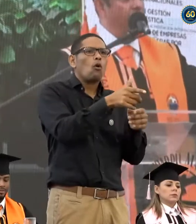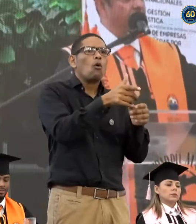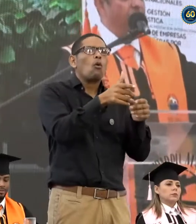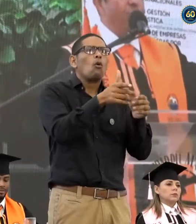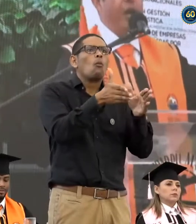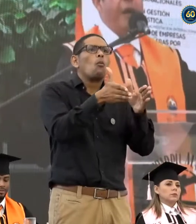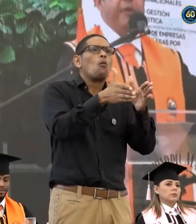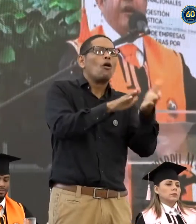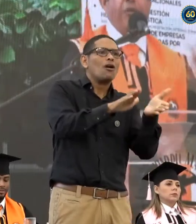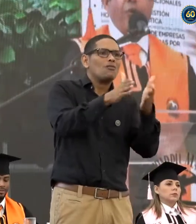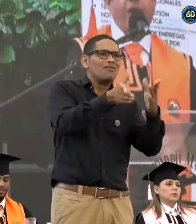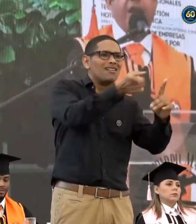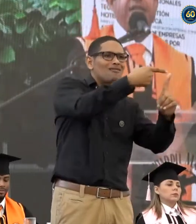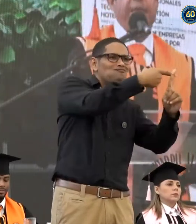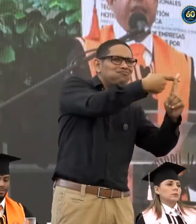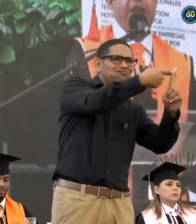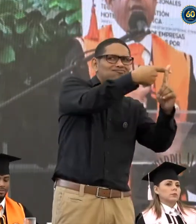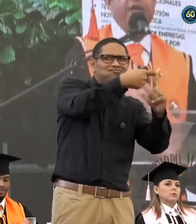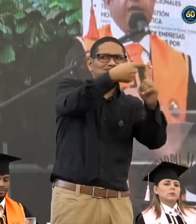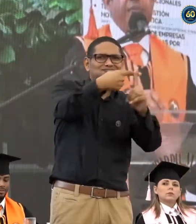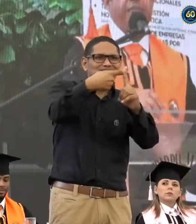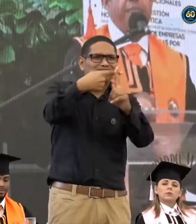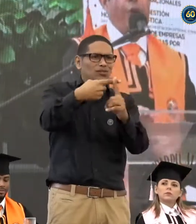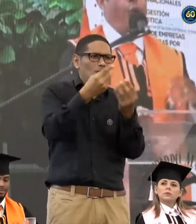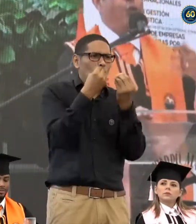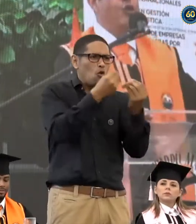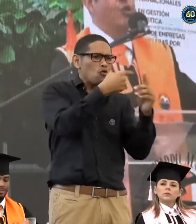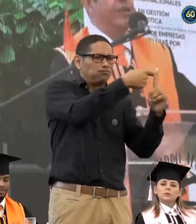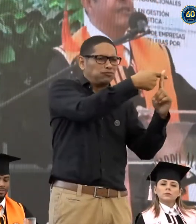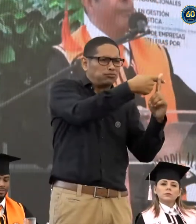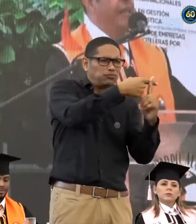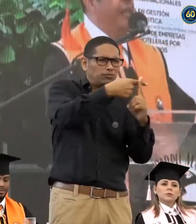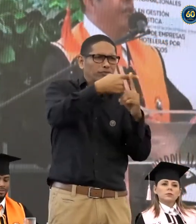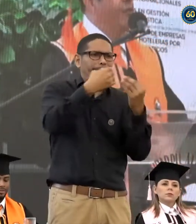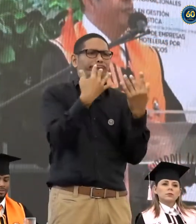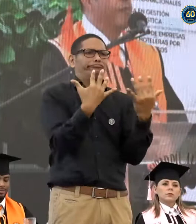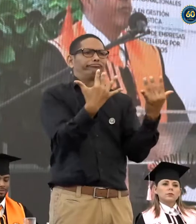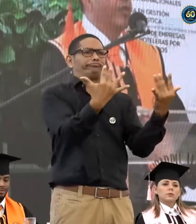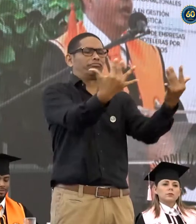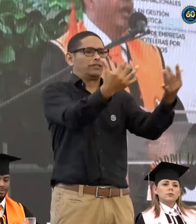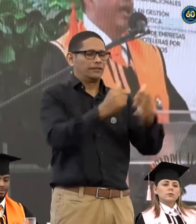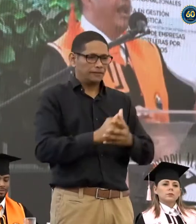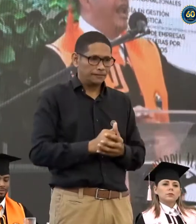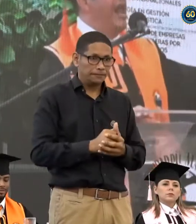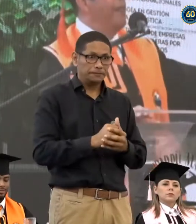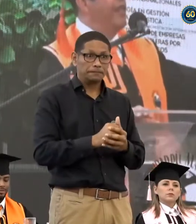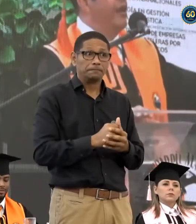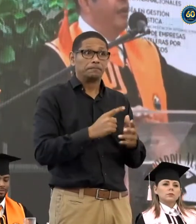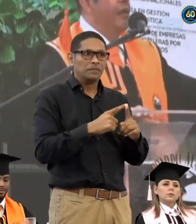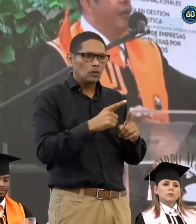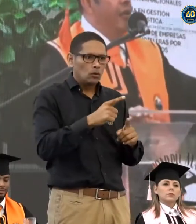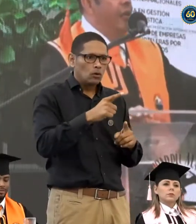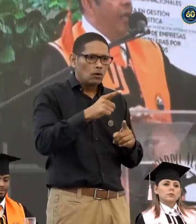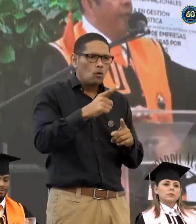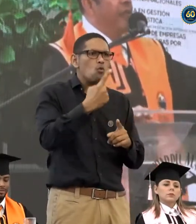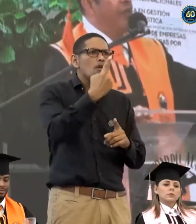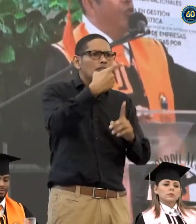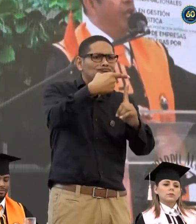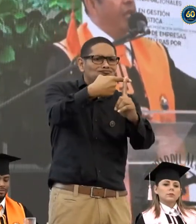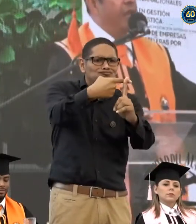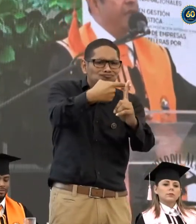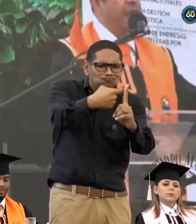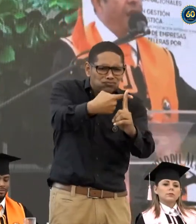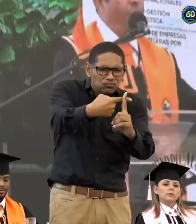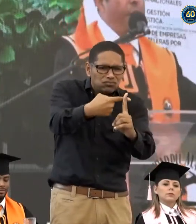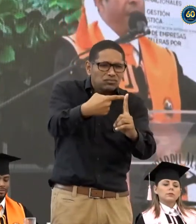lápidas como cualquier cementerio pero lo curioso de ese cementerio Es que la lápida que más años tenía decía